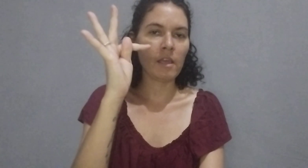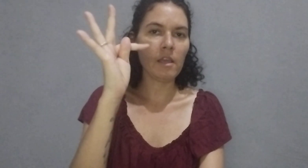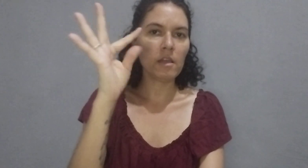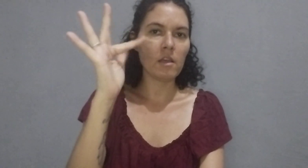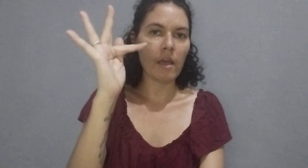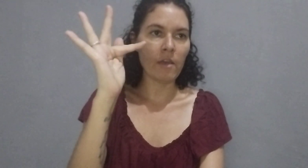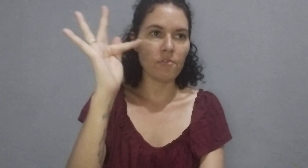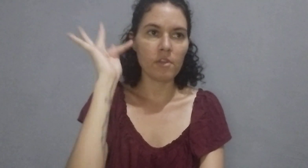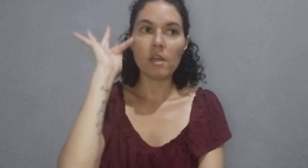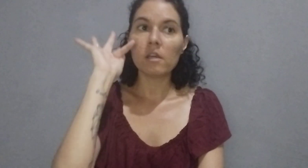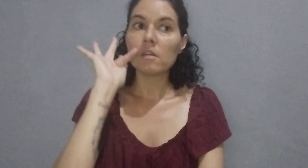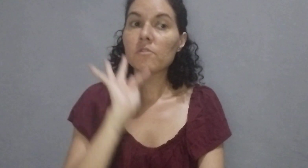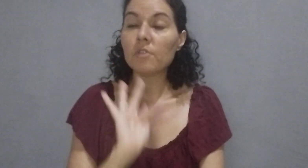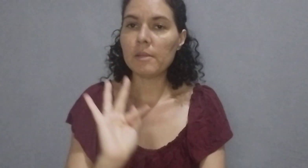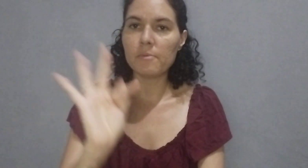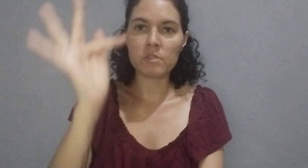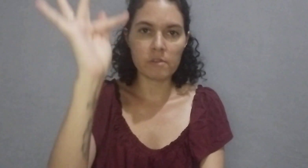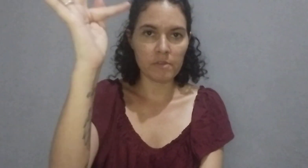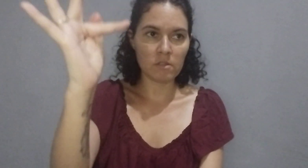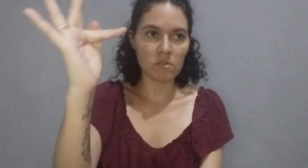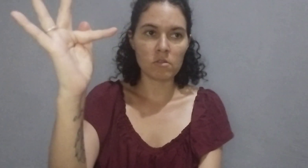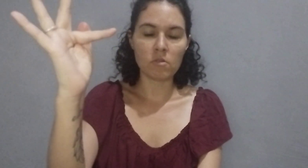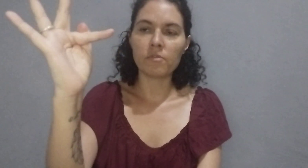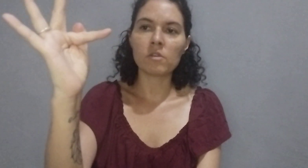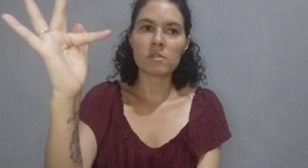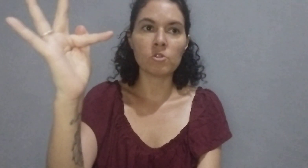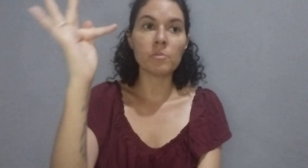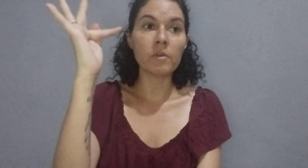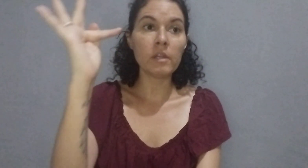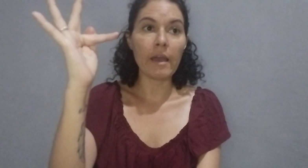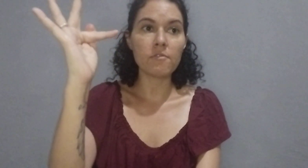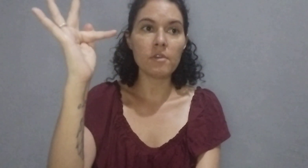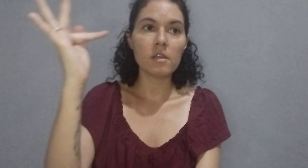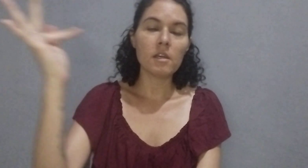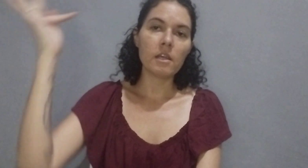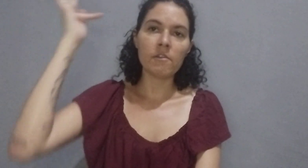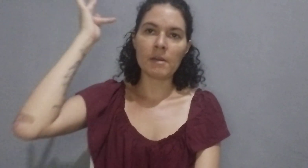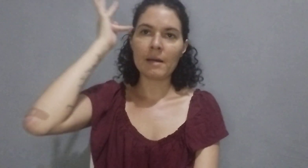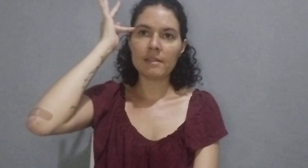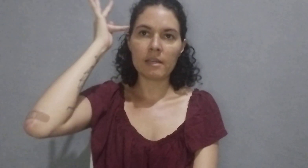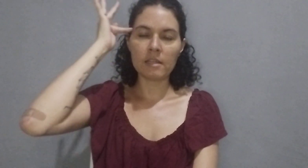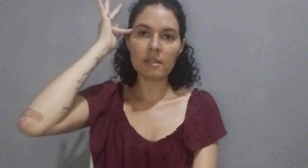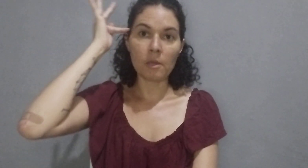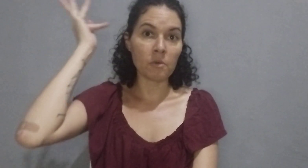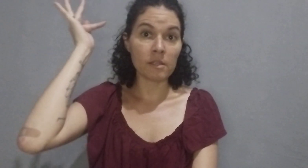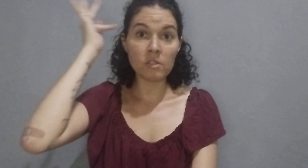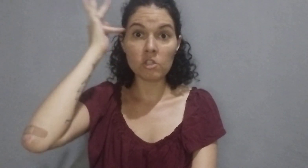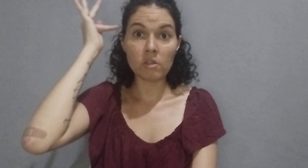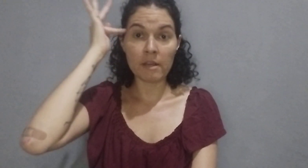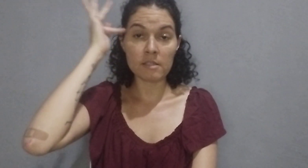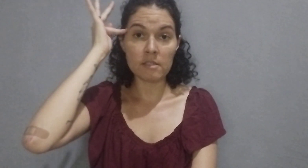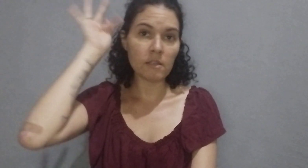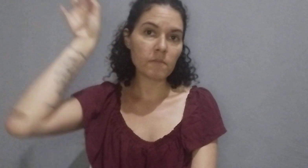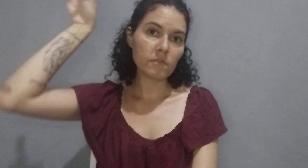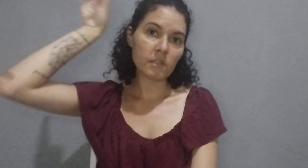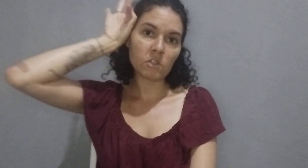T, F. Filipe, você vai fazer a configuração de mão em F e vai bater aqui na têmpora. Tem gente que faz assim, tem gente